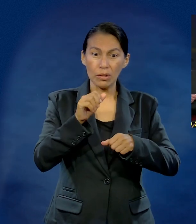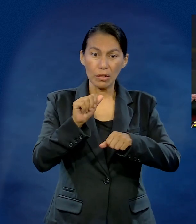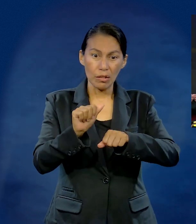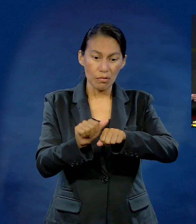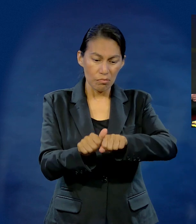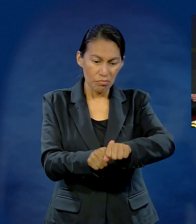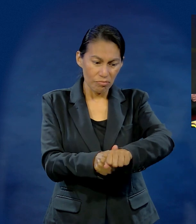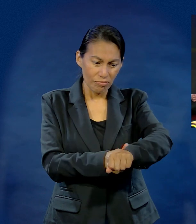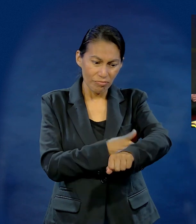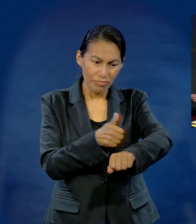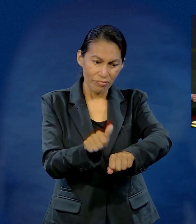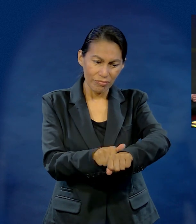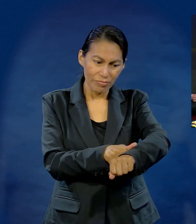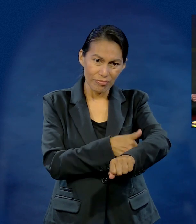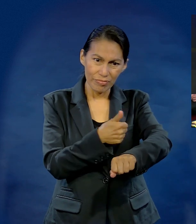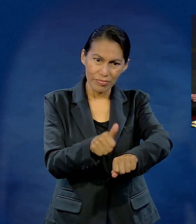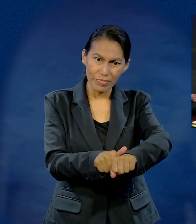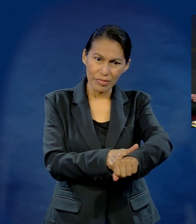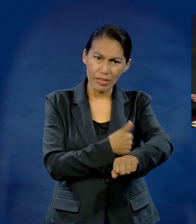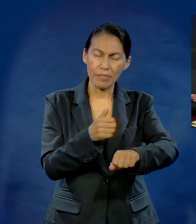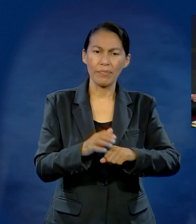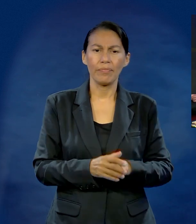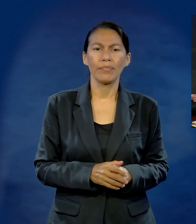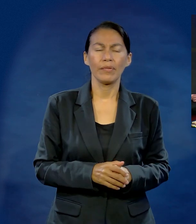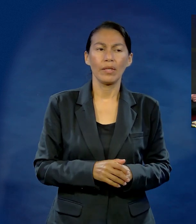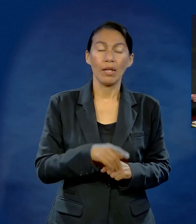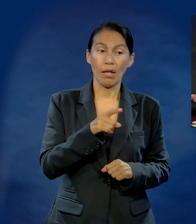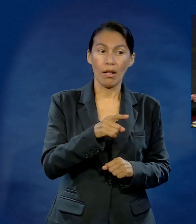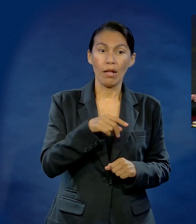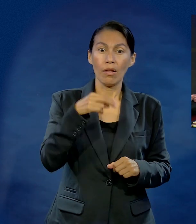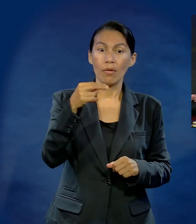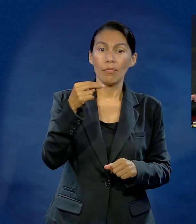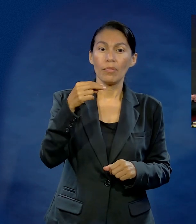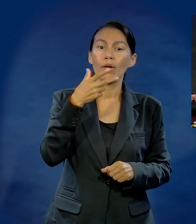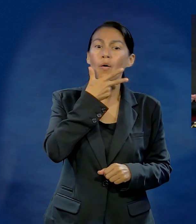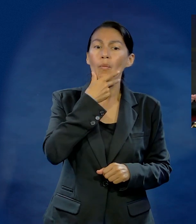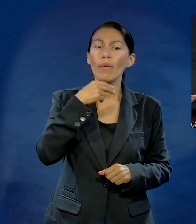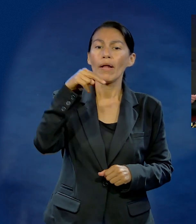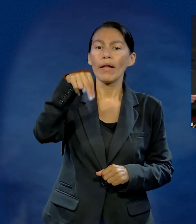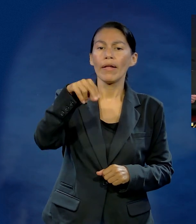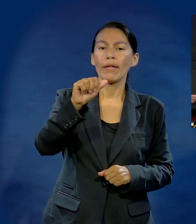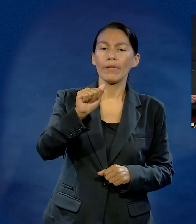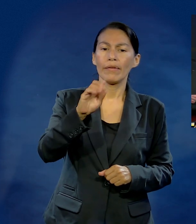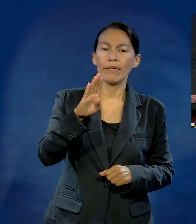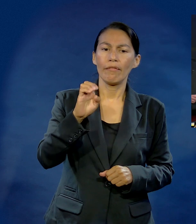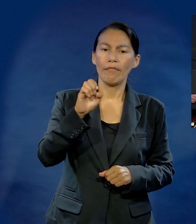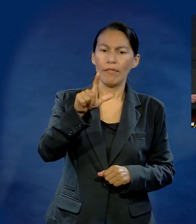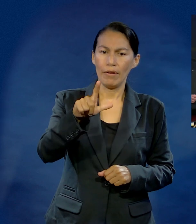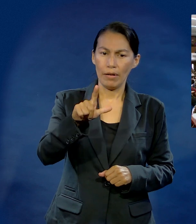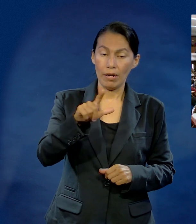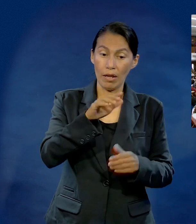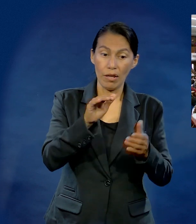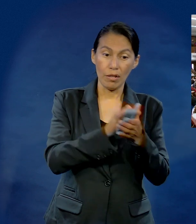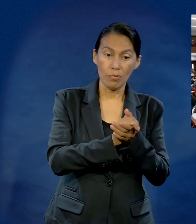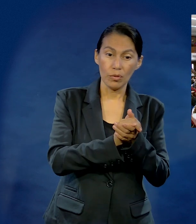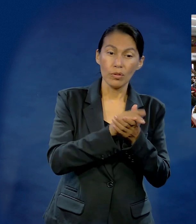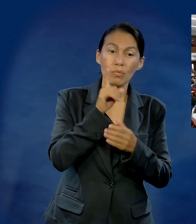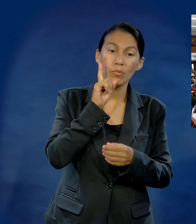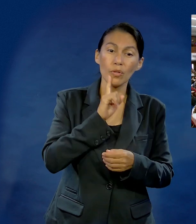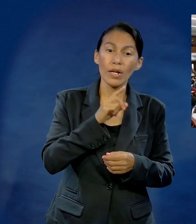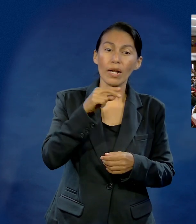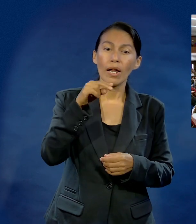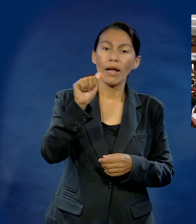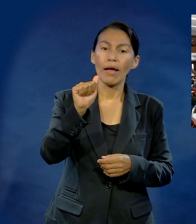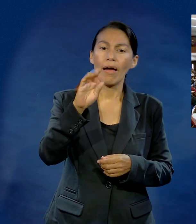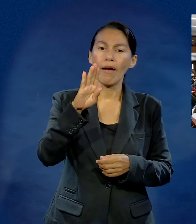del capítulo 25. Había en Maón un hombre muy rico, dueño de 1,000 cabras y 3,000 ovejas, las cuales esquilaba